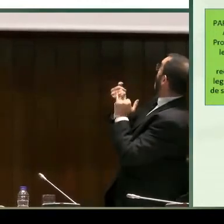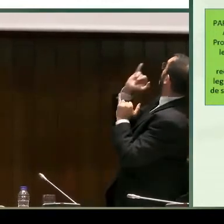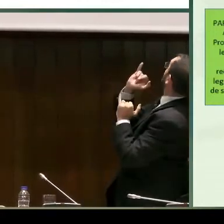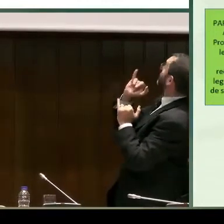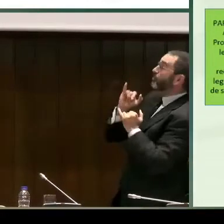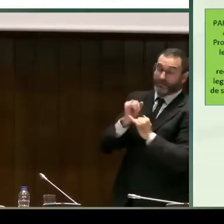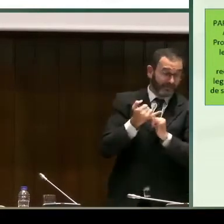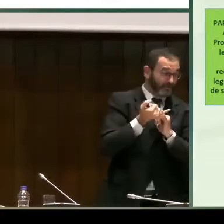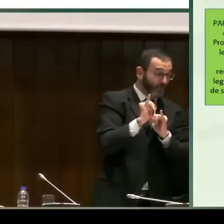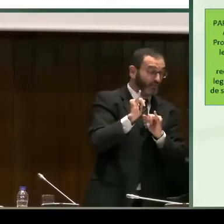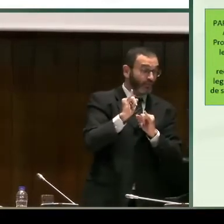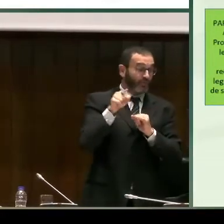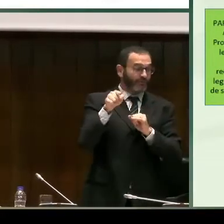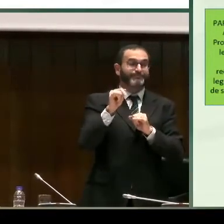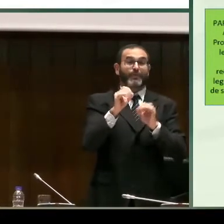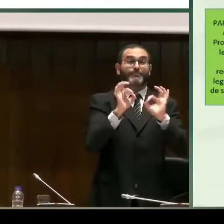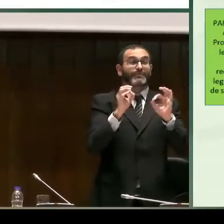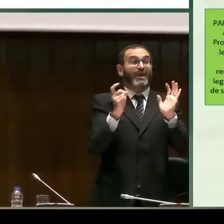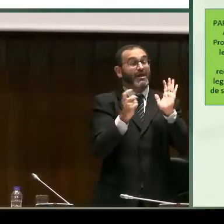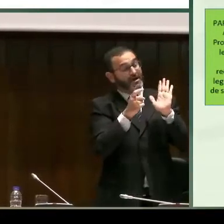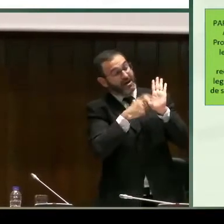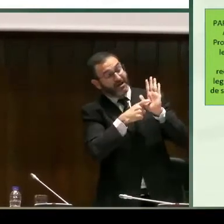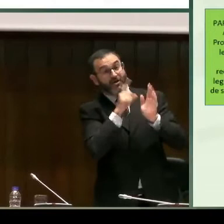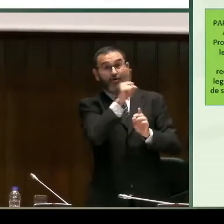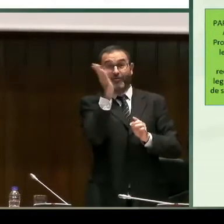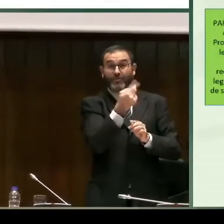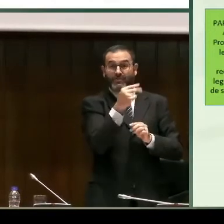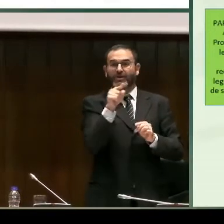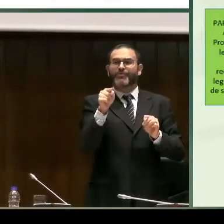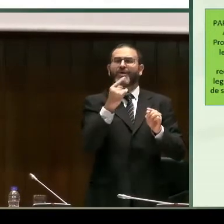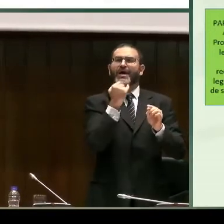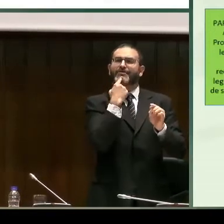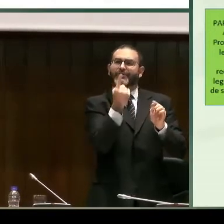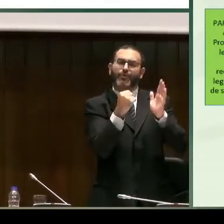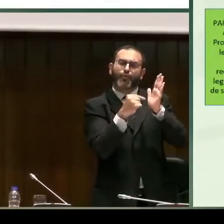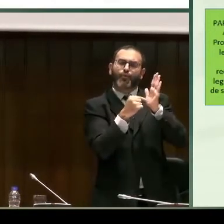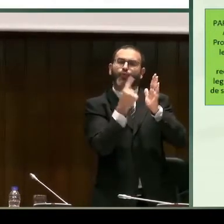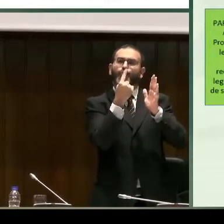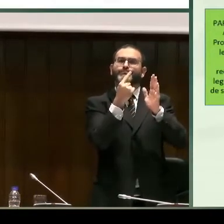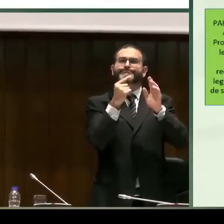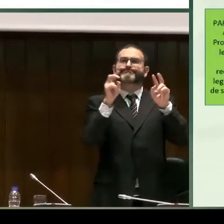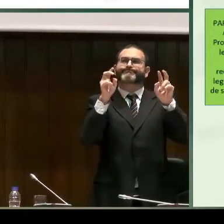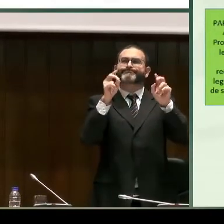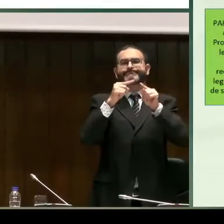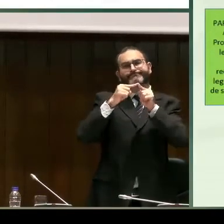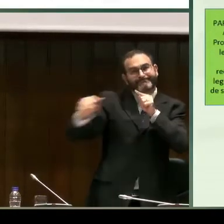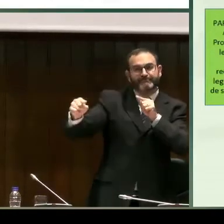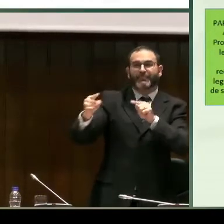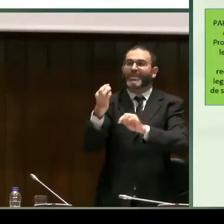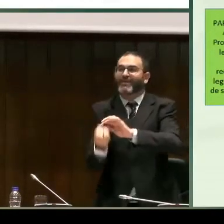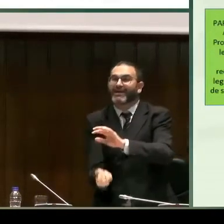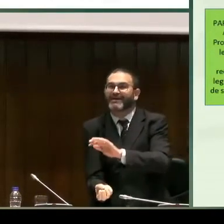autonómico. Por eso he querido mostrar también un recorrido histórico en esta diapositiva. Veis que en nuestra ley, la